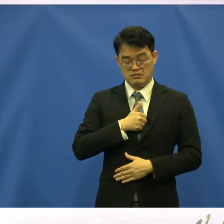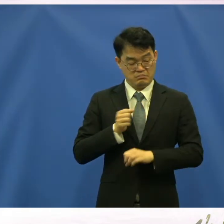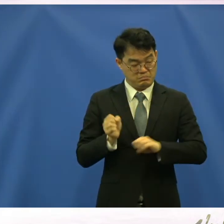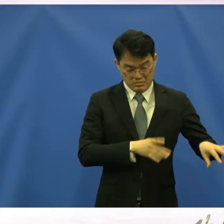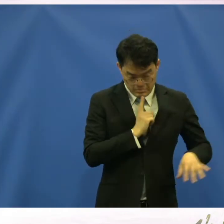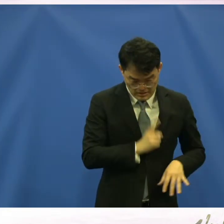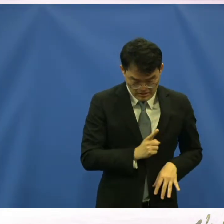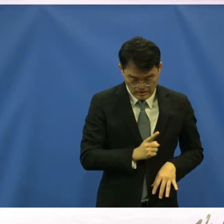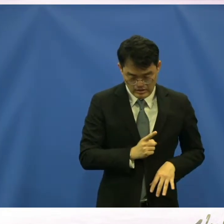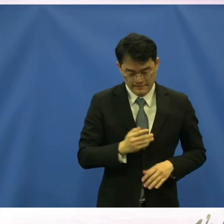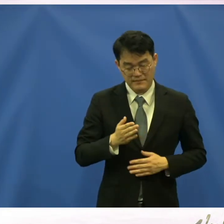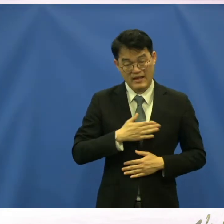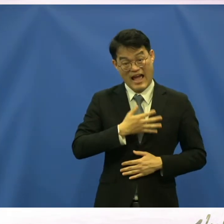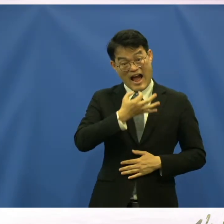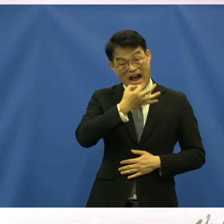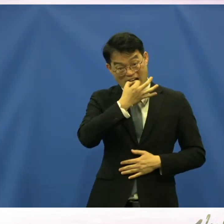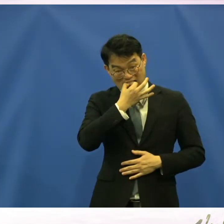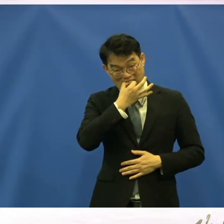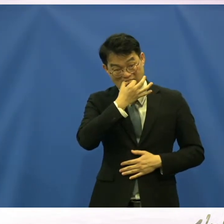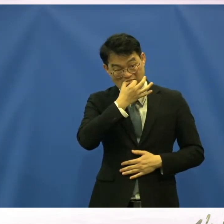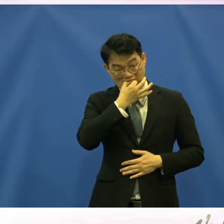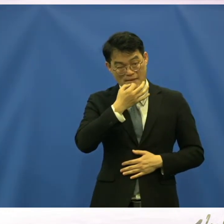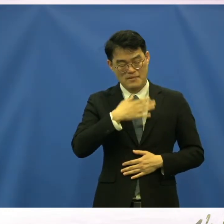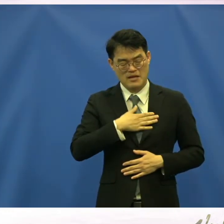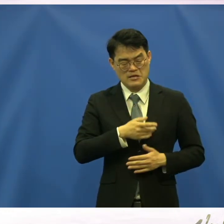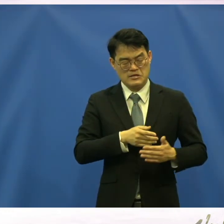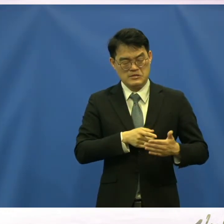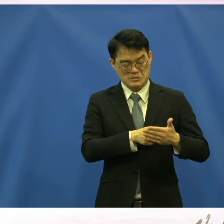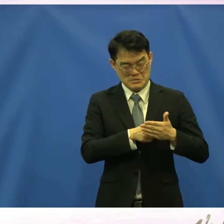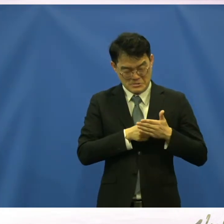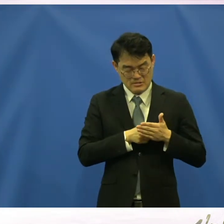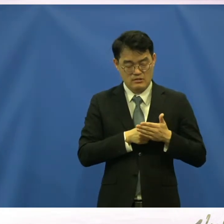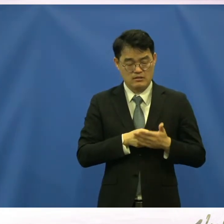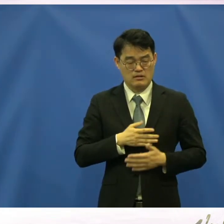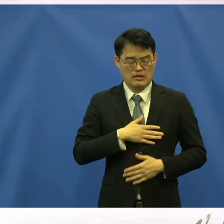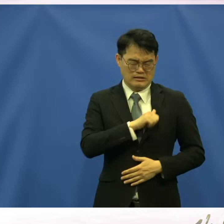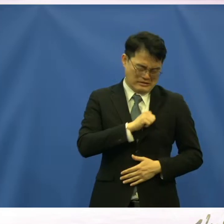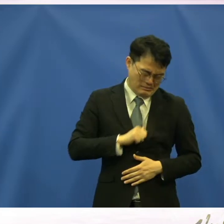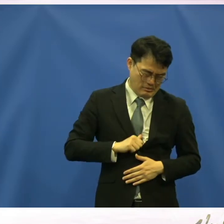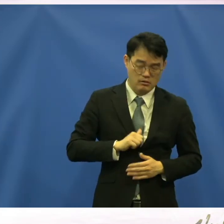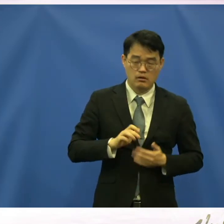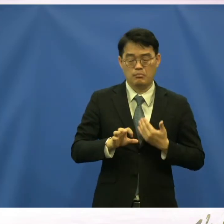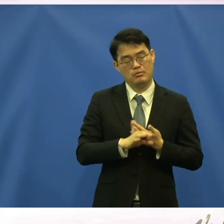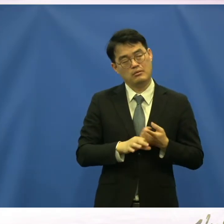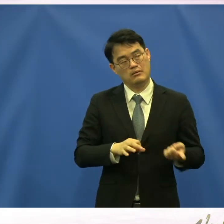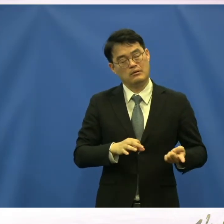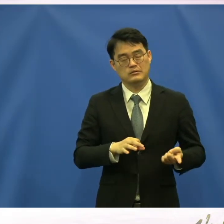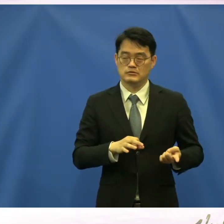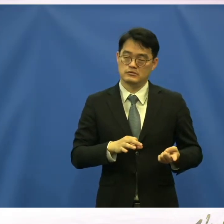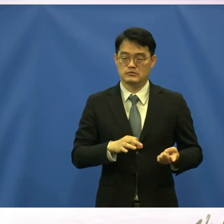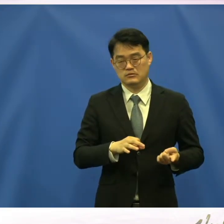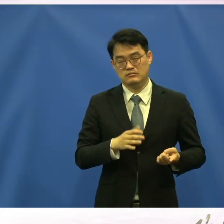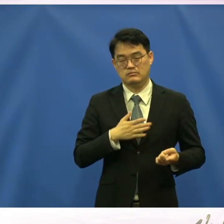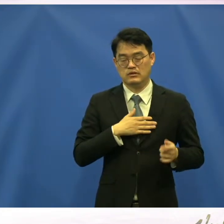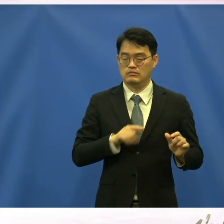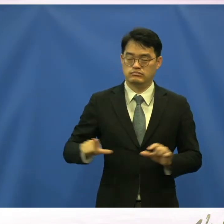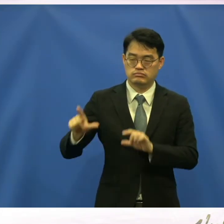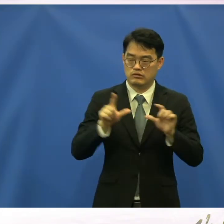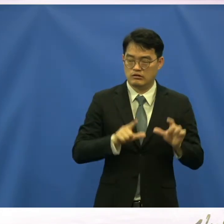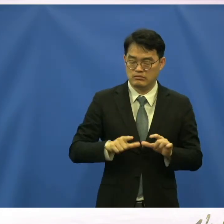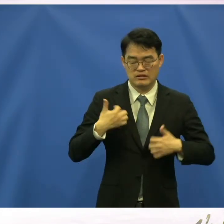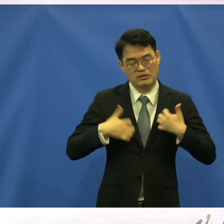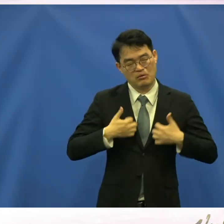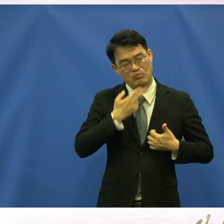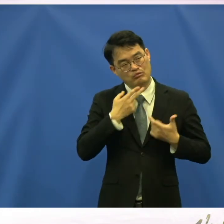억제하고 나를 욕망을 속박하여 버리면 못 살 것 같다. 자, 고난주간 내내 죽음에 대해서